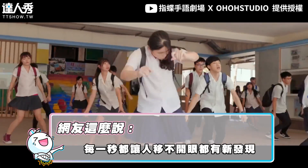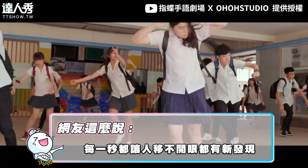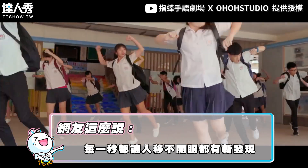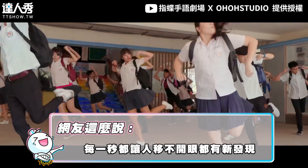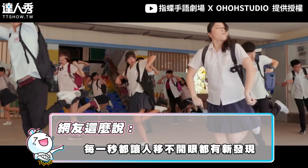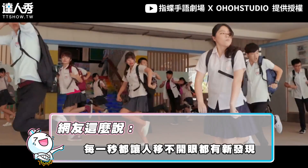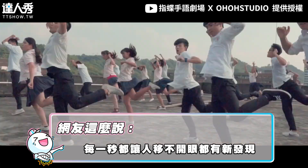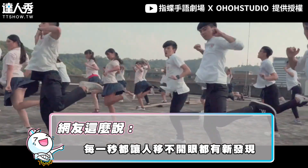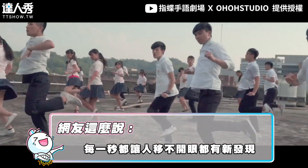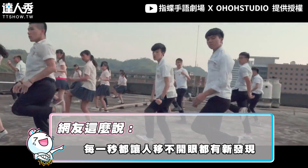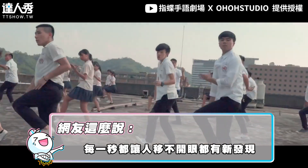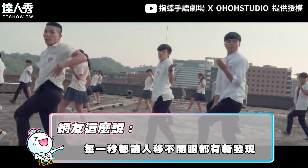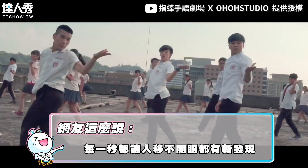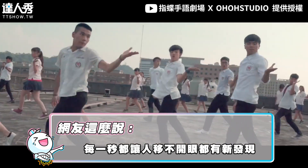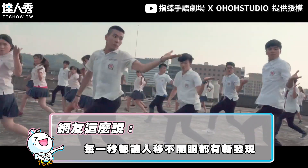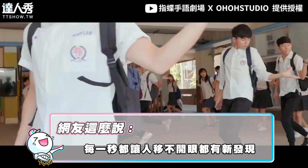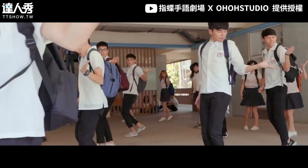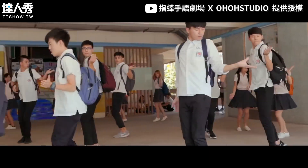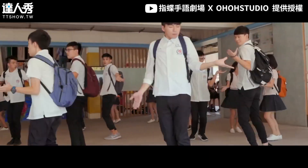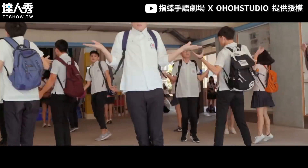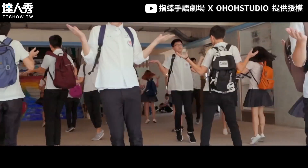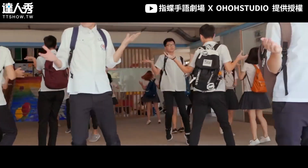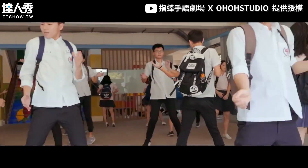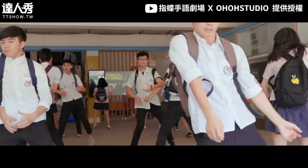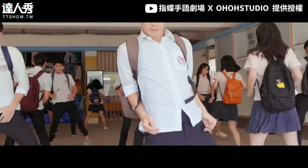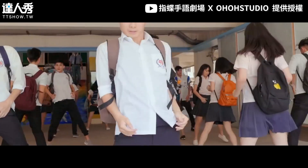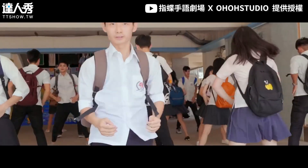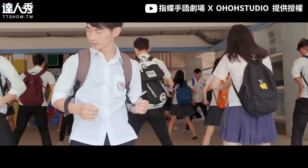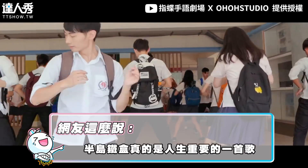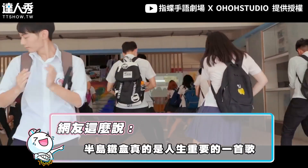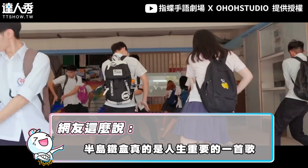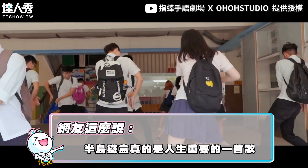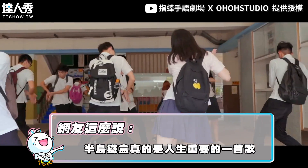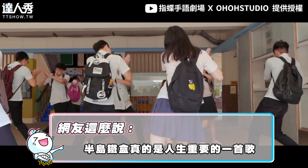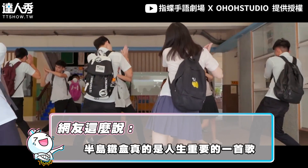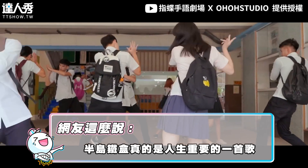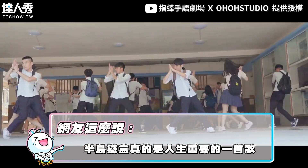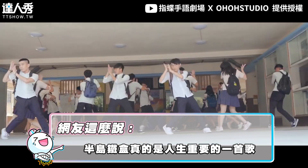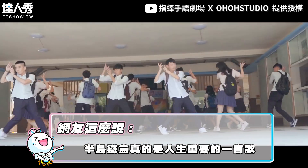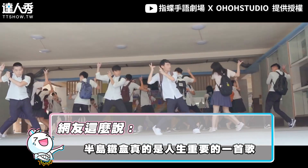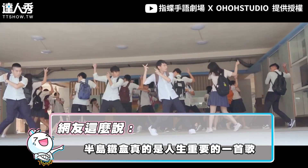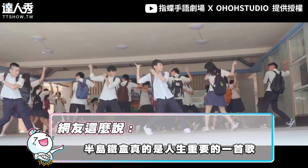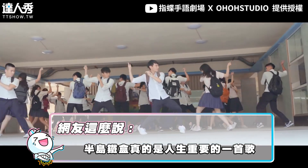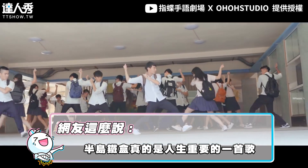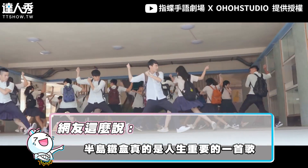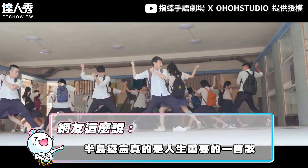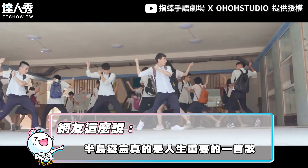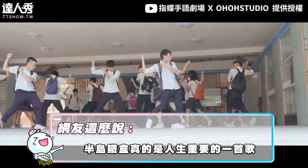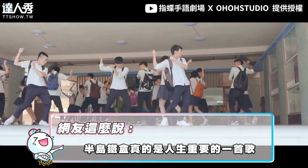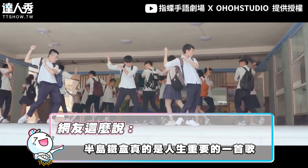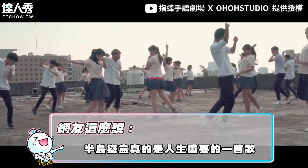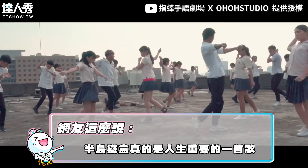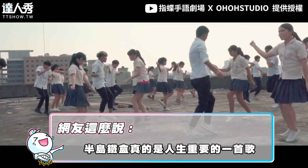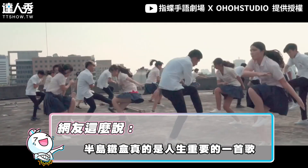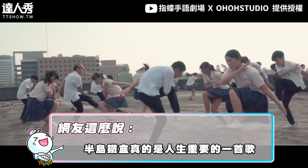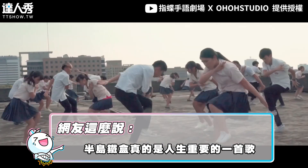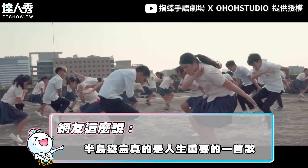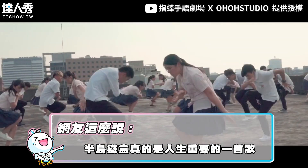么这样子，雨还没停你就撑伞要走，已经